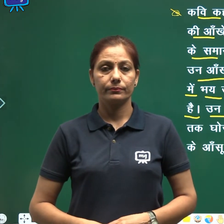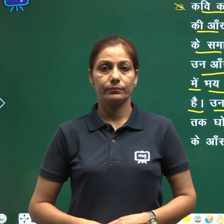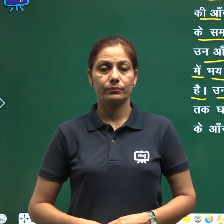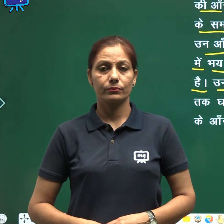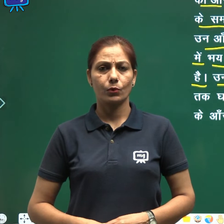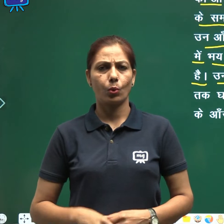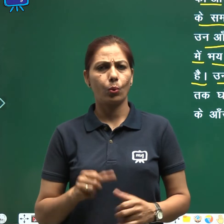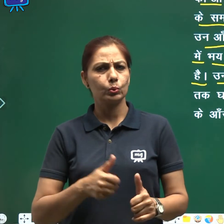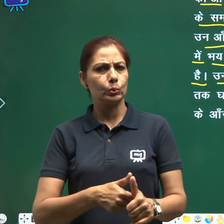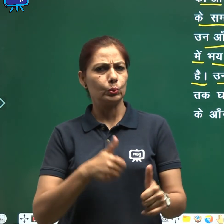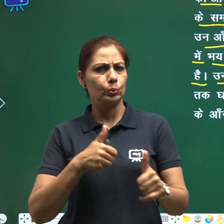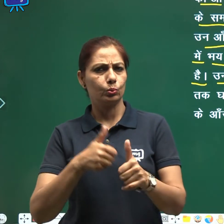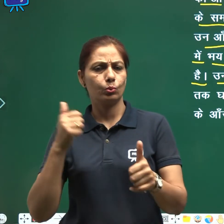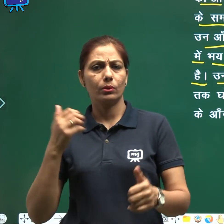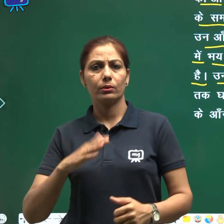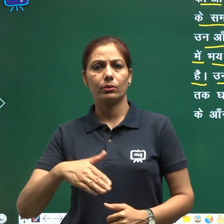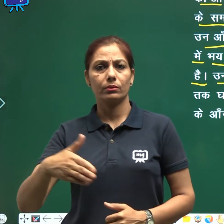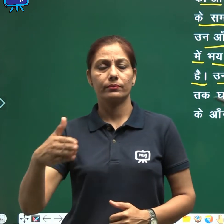दूर दूर तक